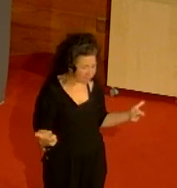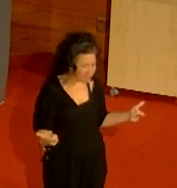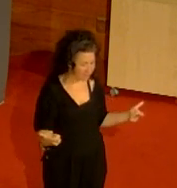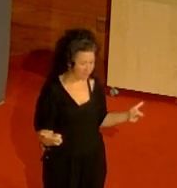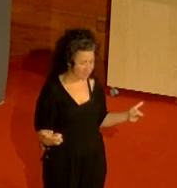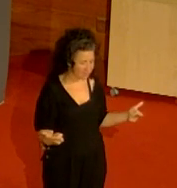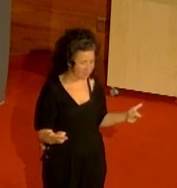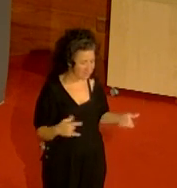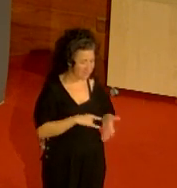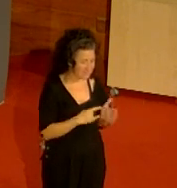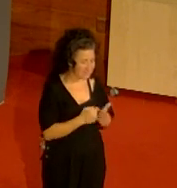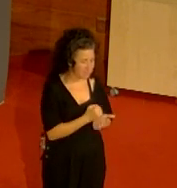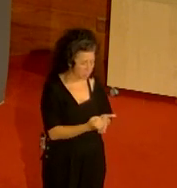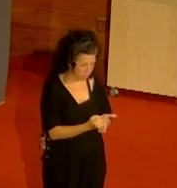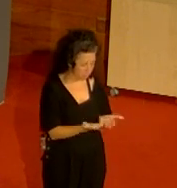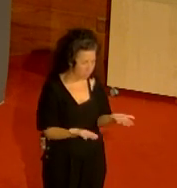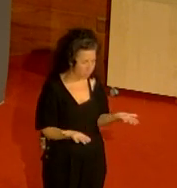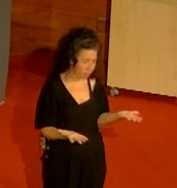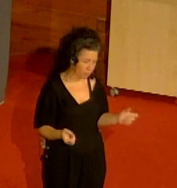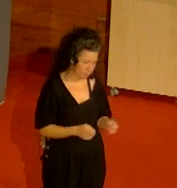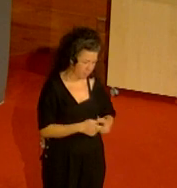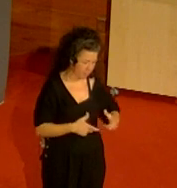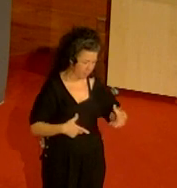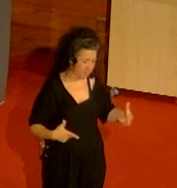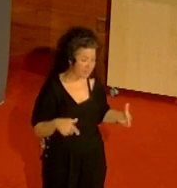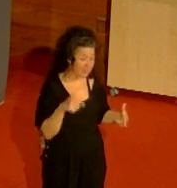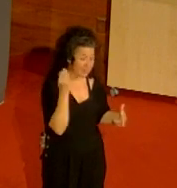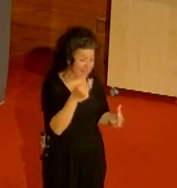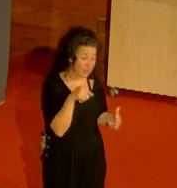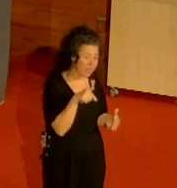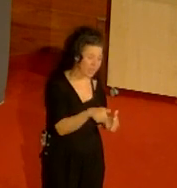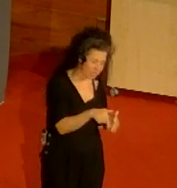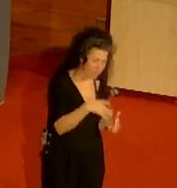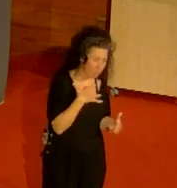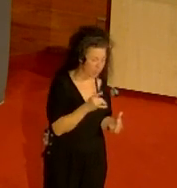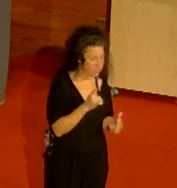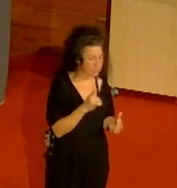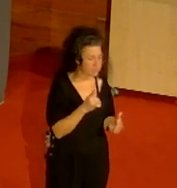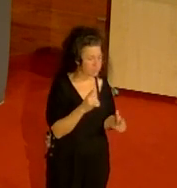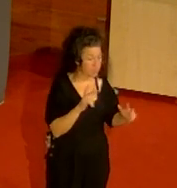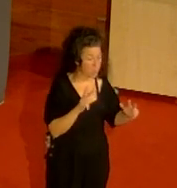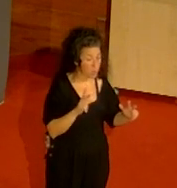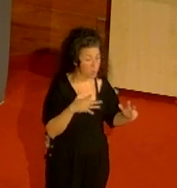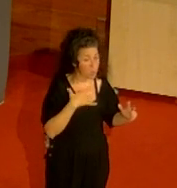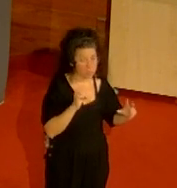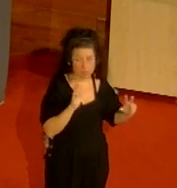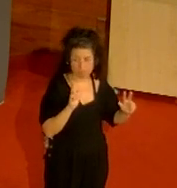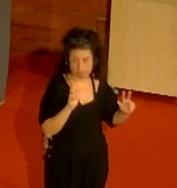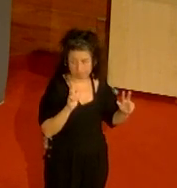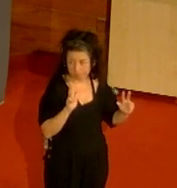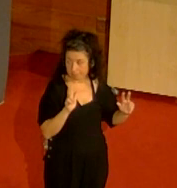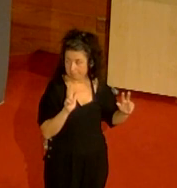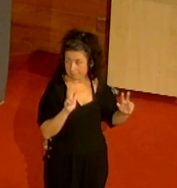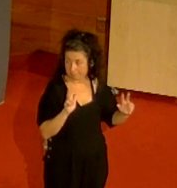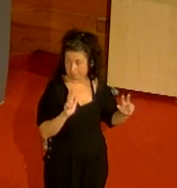potenciando el sistema de suscripciones. Creo que eso te hace huir de, te permite huir, te puede permitir huir de